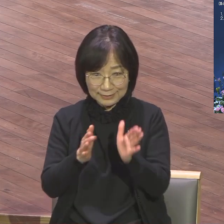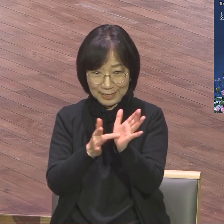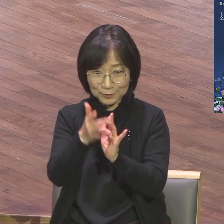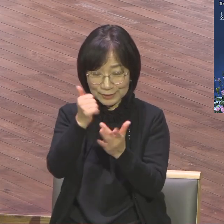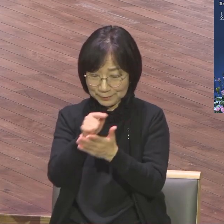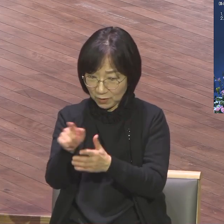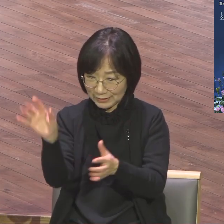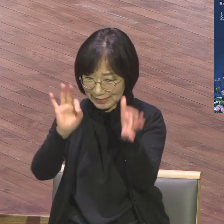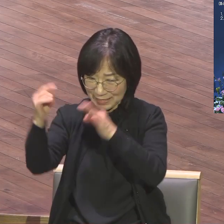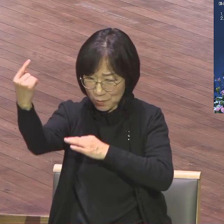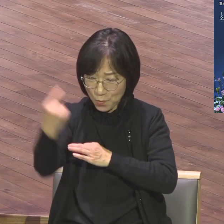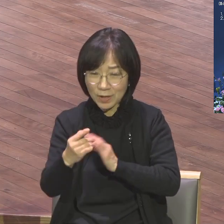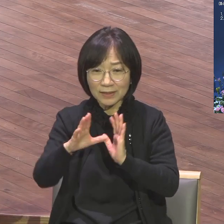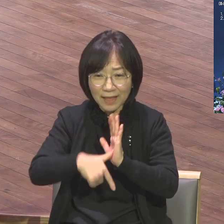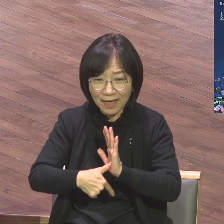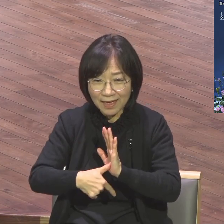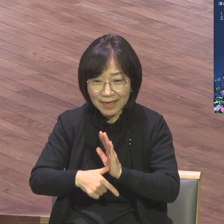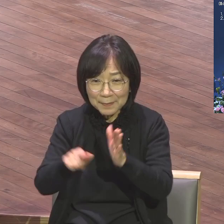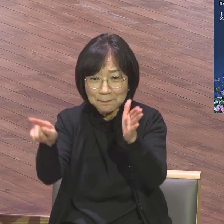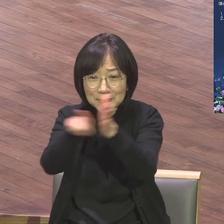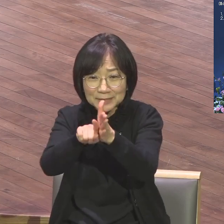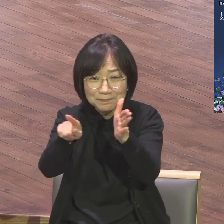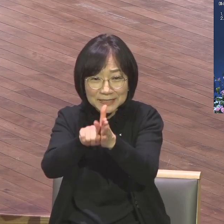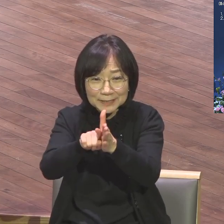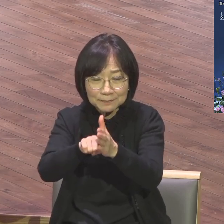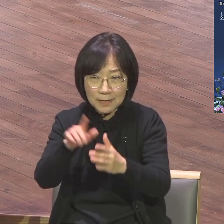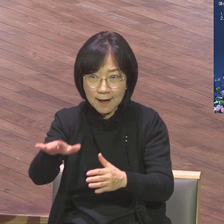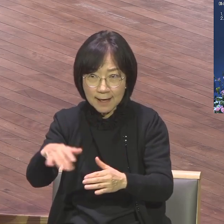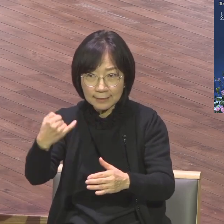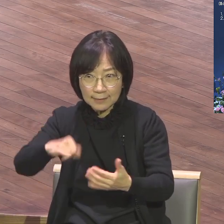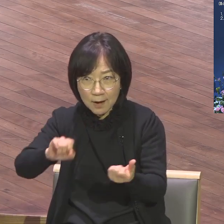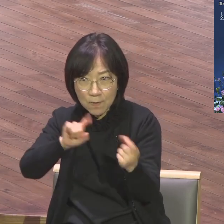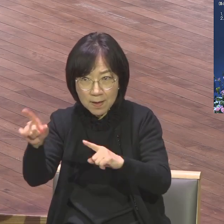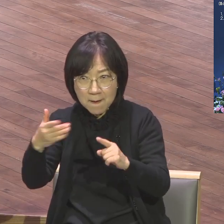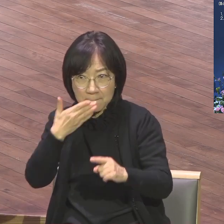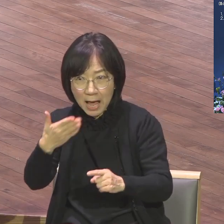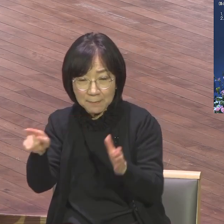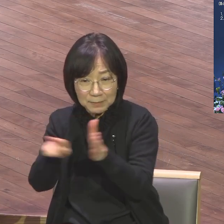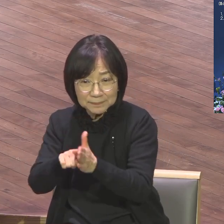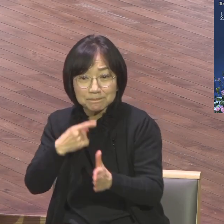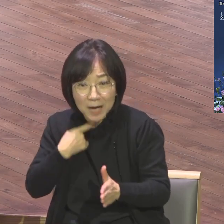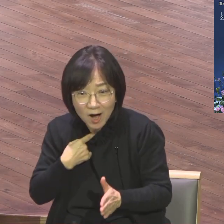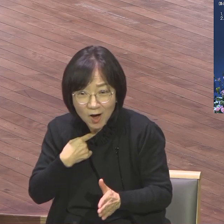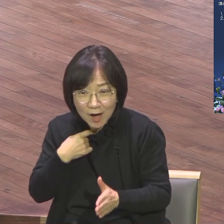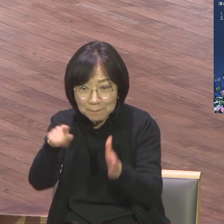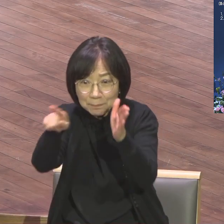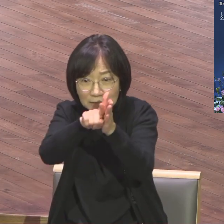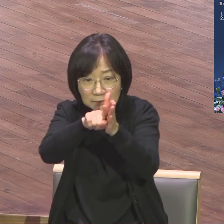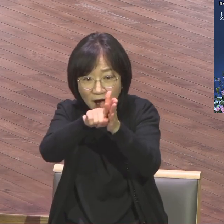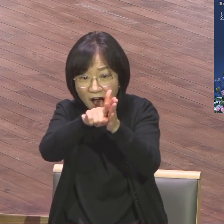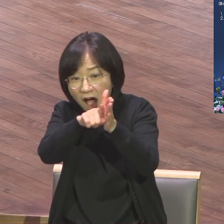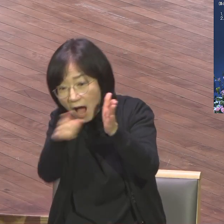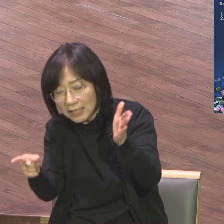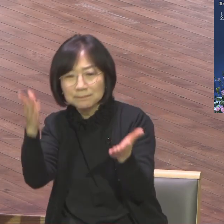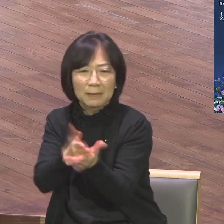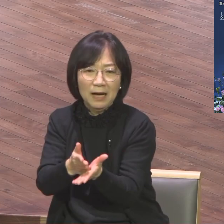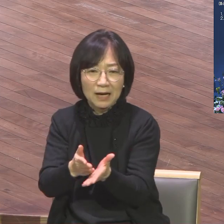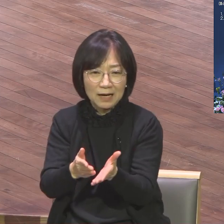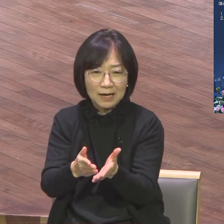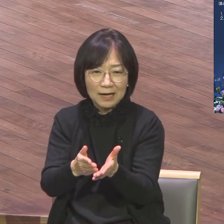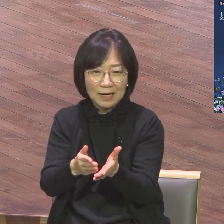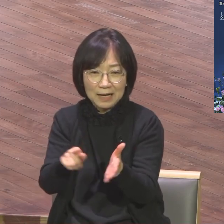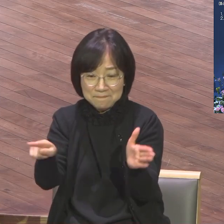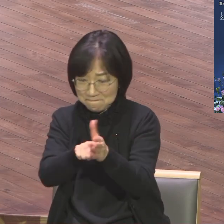때 처음 가졌던 그 믿음에 흔들리지 말라. 처음 믿음 흔들리면 환경이 바뀌었다 할지라도 상관없다.